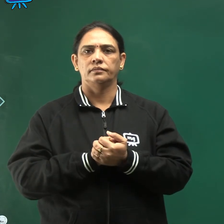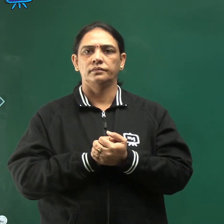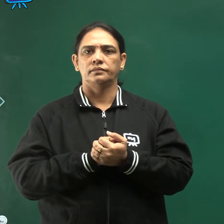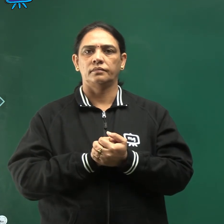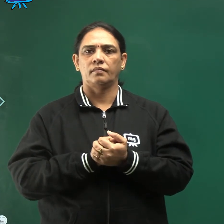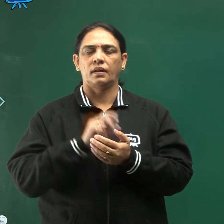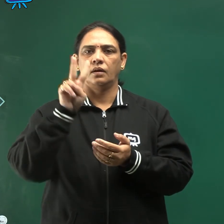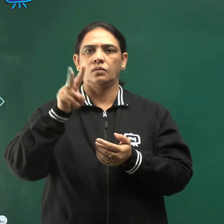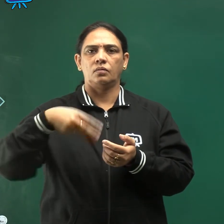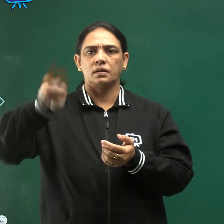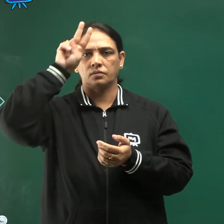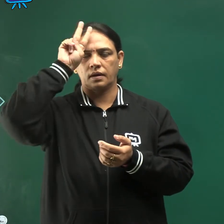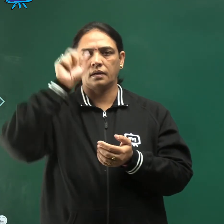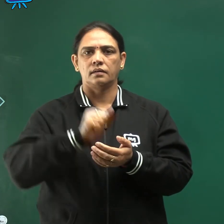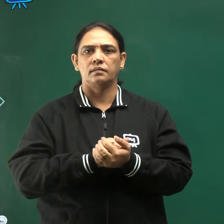2 का स्क्वायर